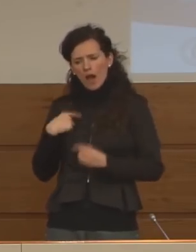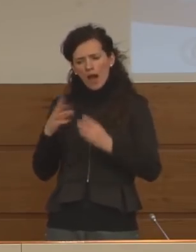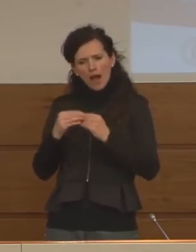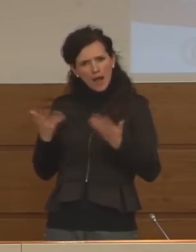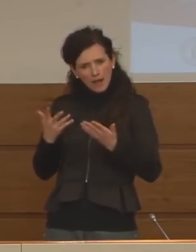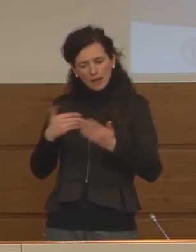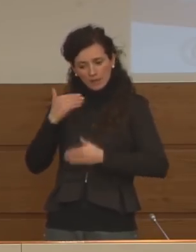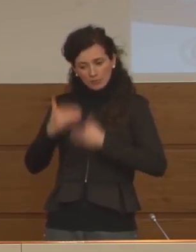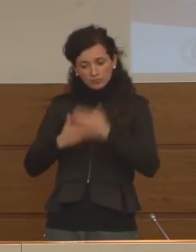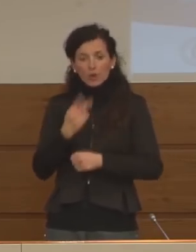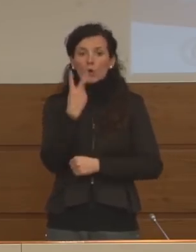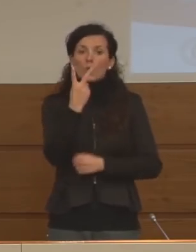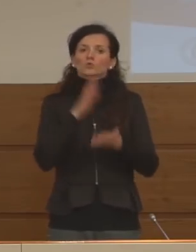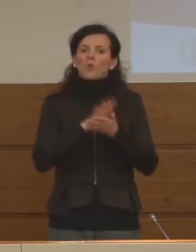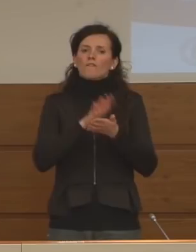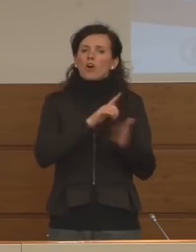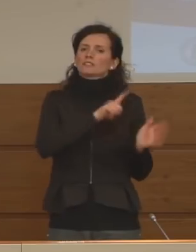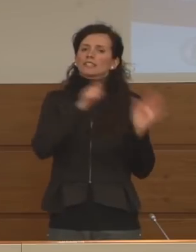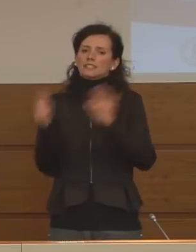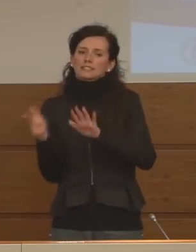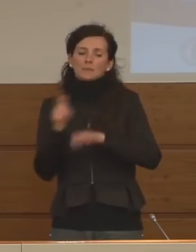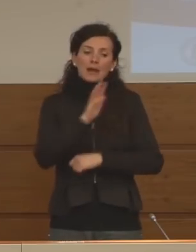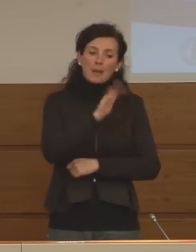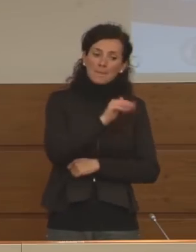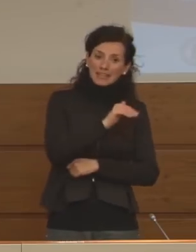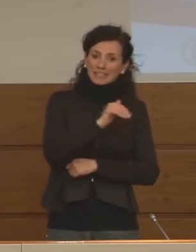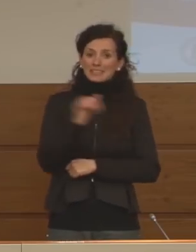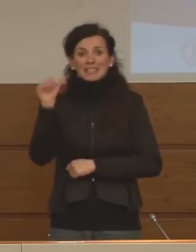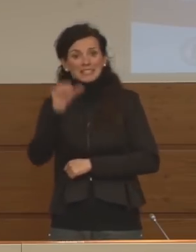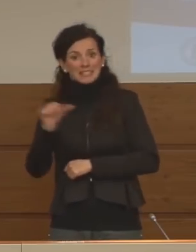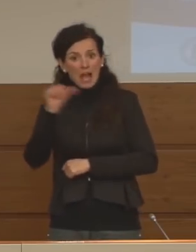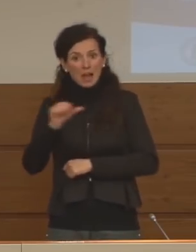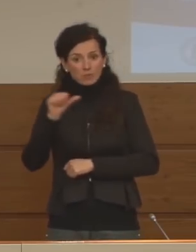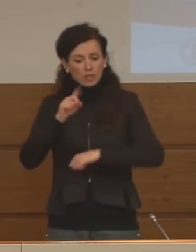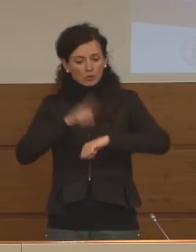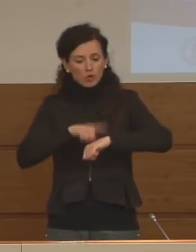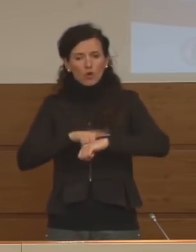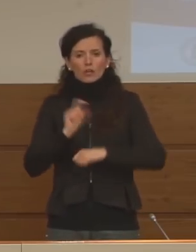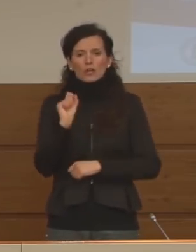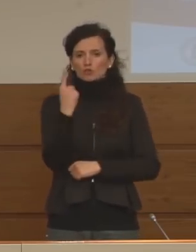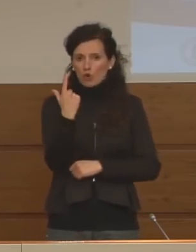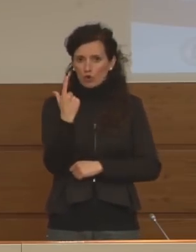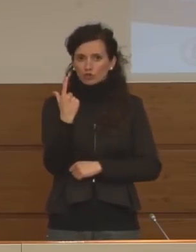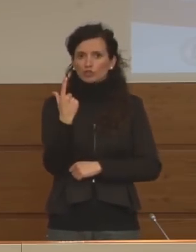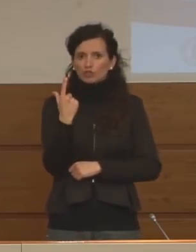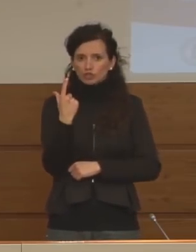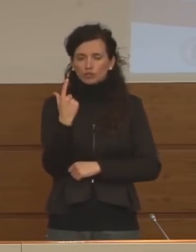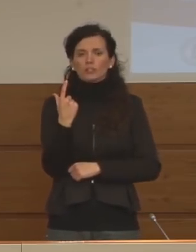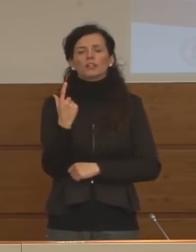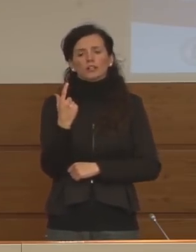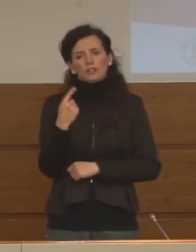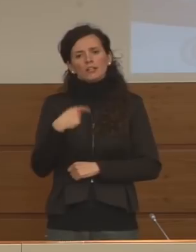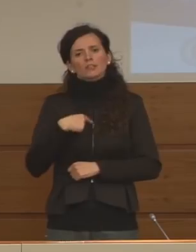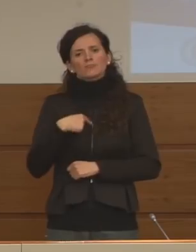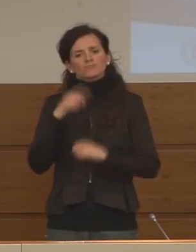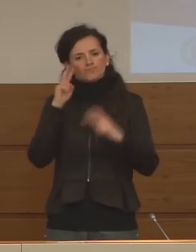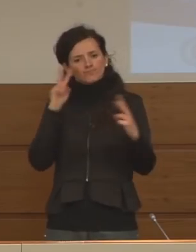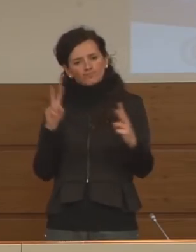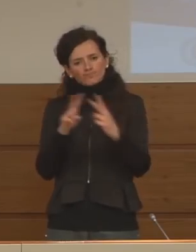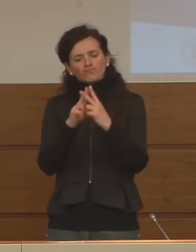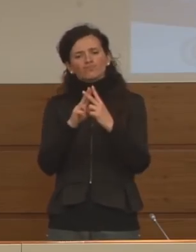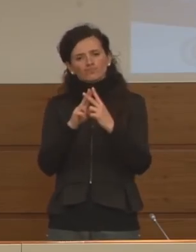la settimana il martedì e il sabato alle 12 terrà un incontro con